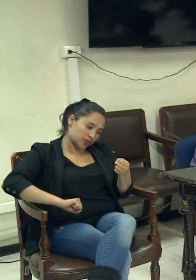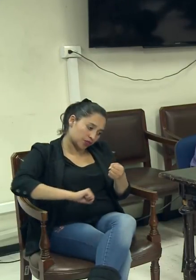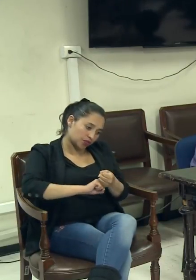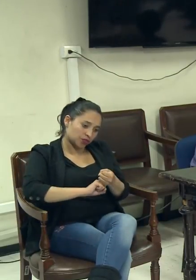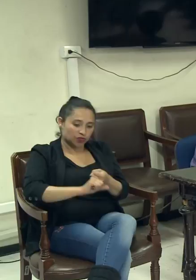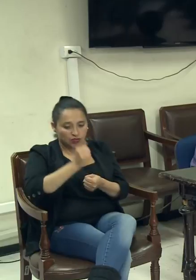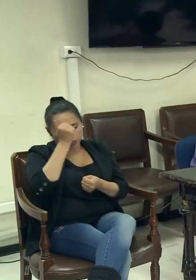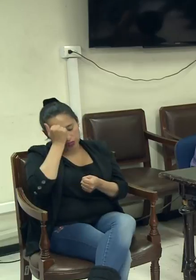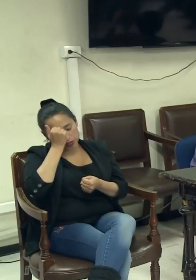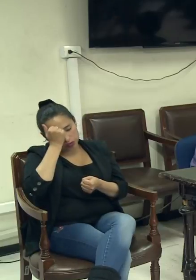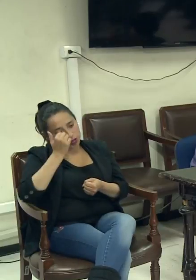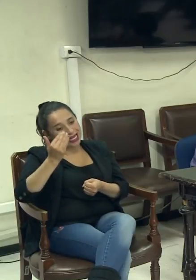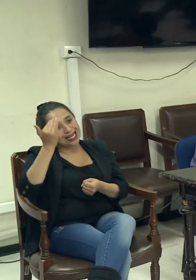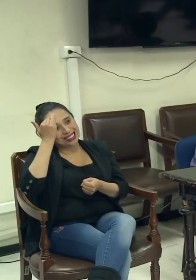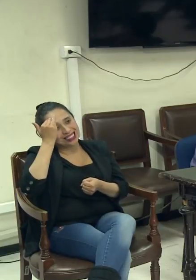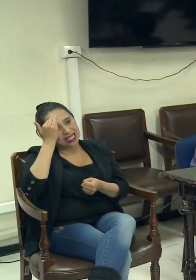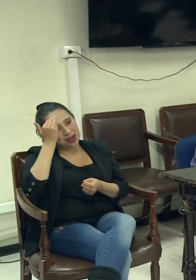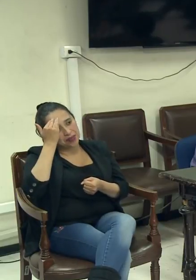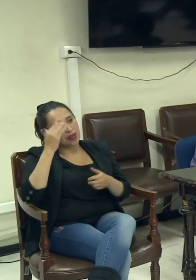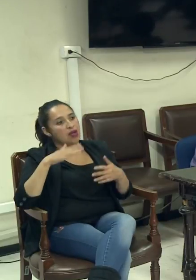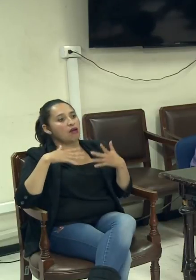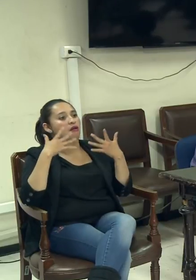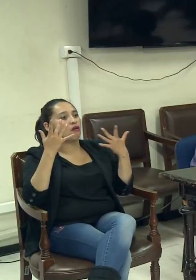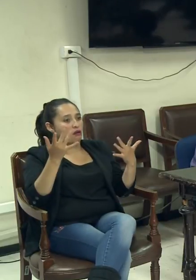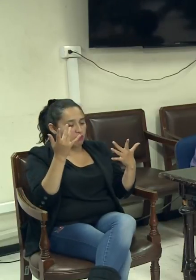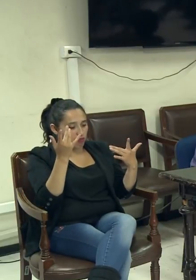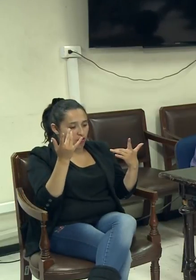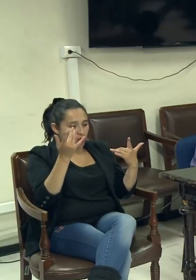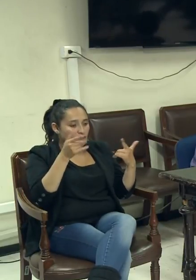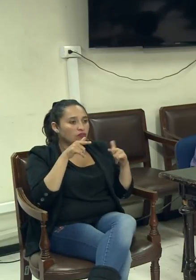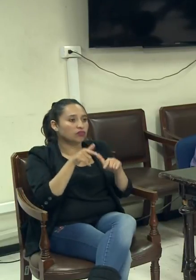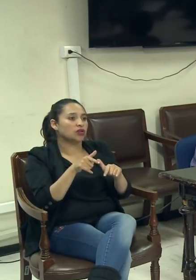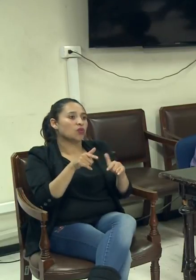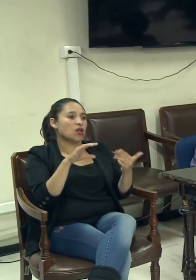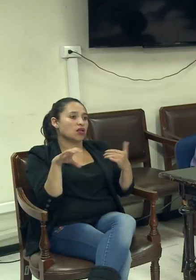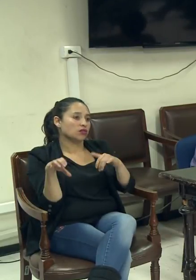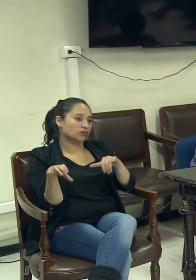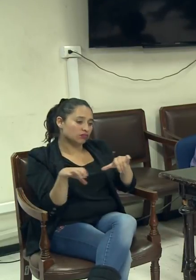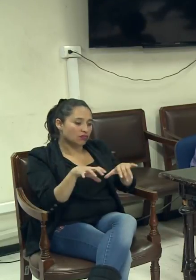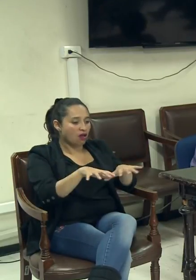que sepa cómo hacer que la dinámica fluya,